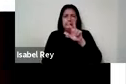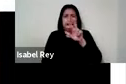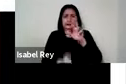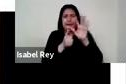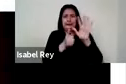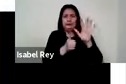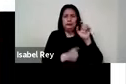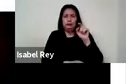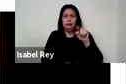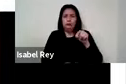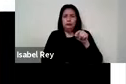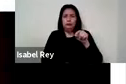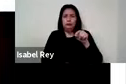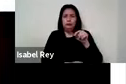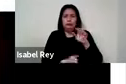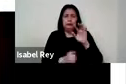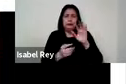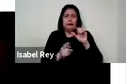36.9 grados.